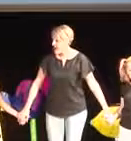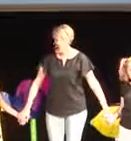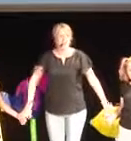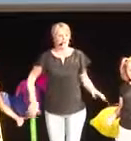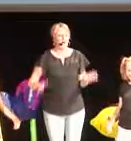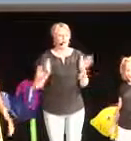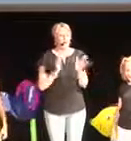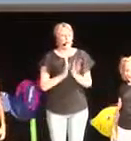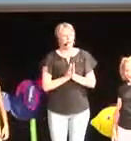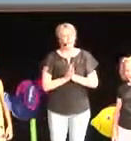Alors,